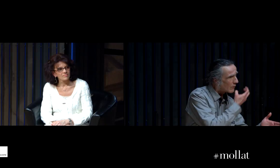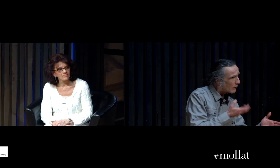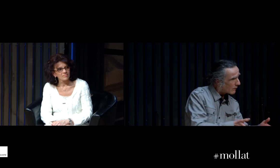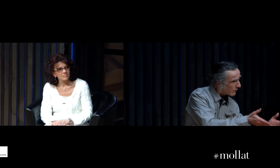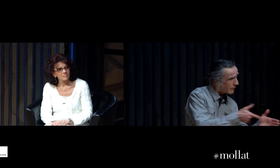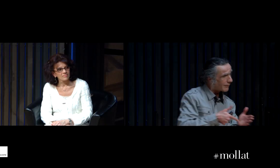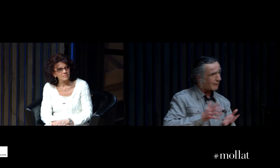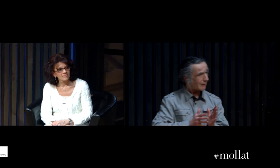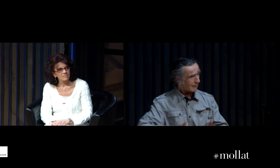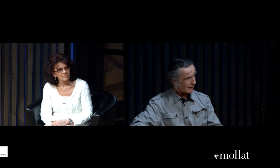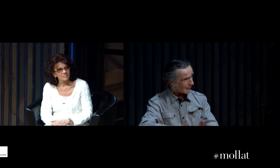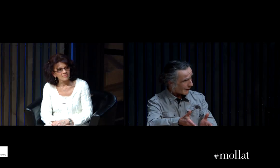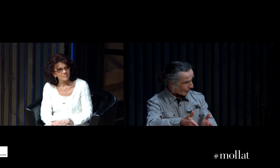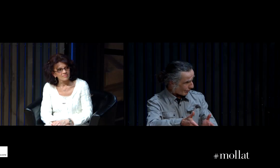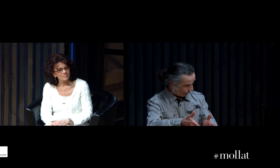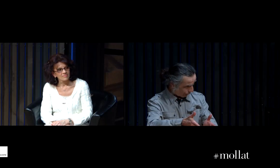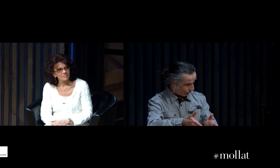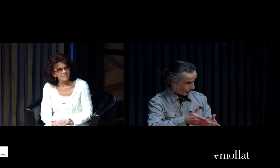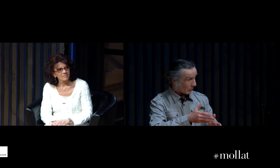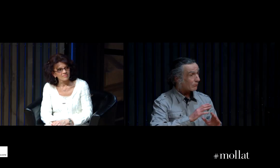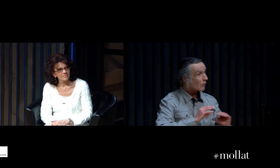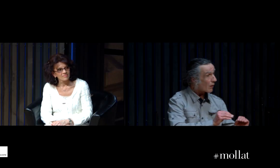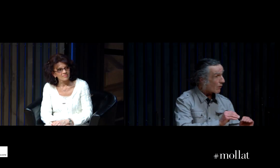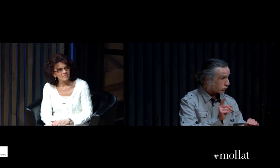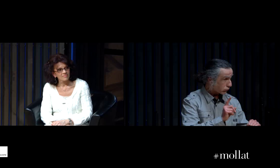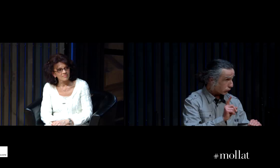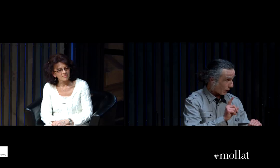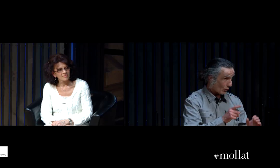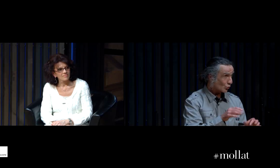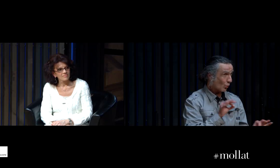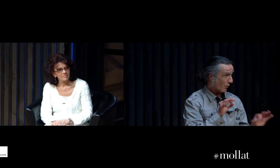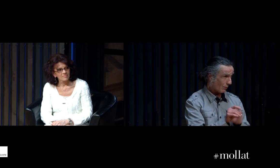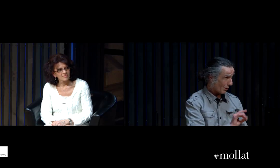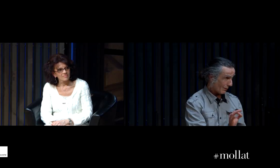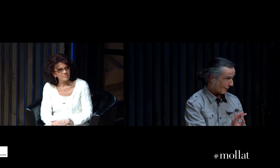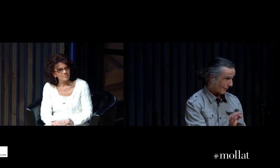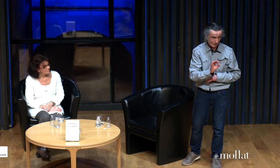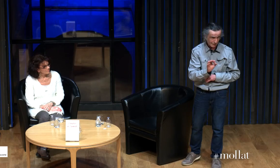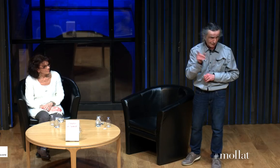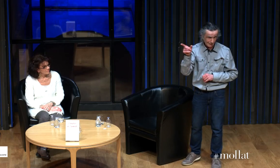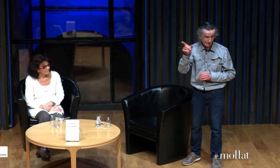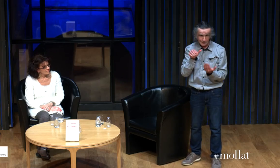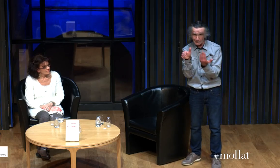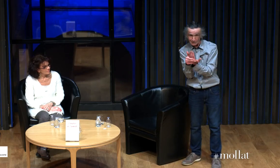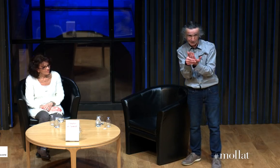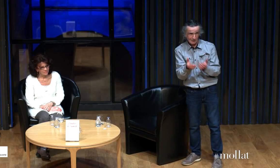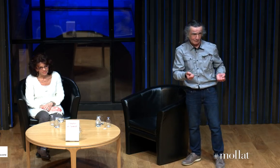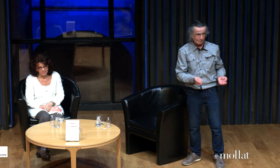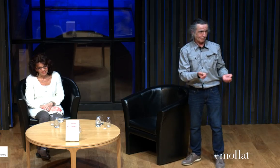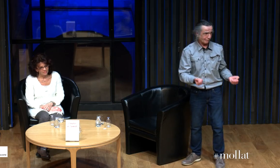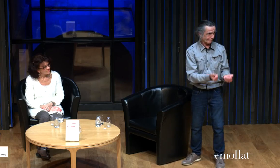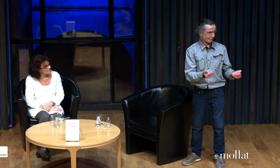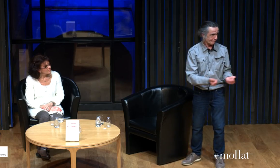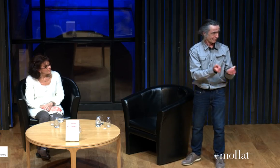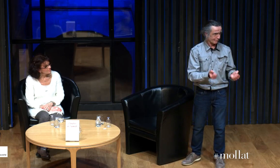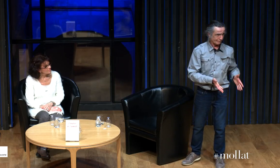droit de choisir ou l'orientation oraliste pour leur enfant ou l'orientation vers la langue des signes. Et en fait, on s'aperçoit qu'il n'y a pas